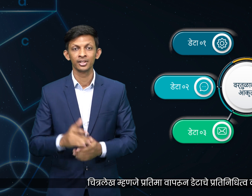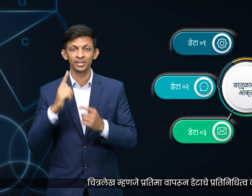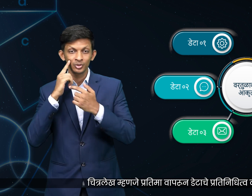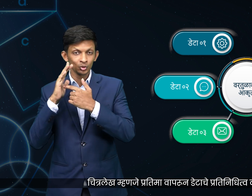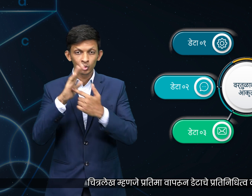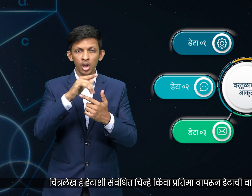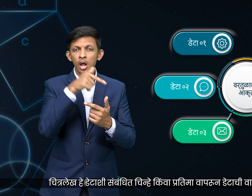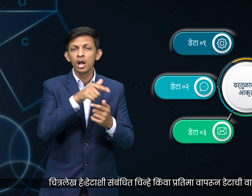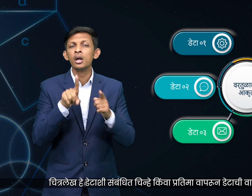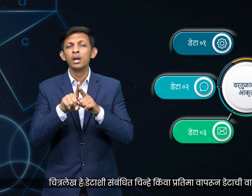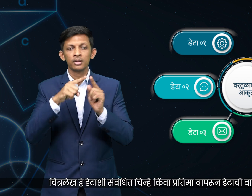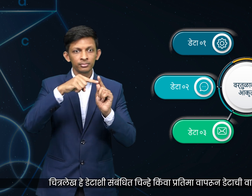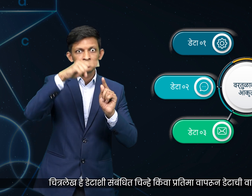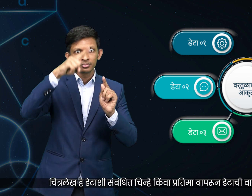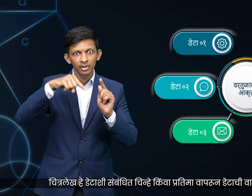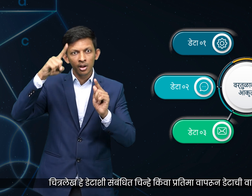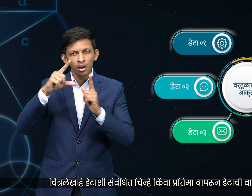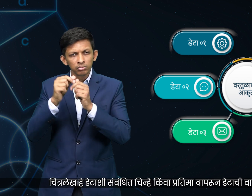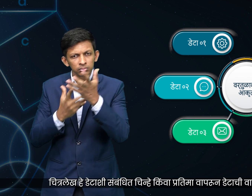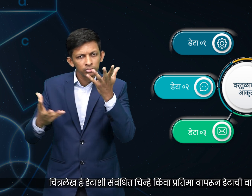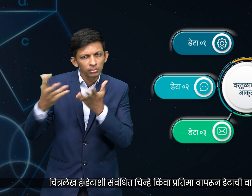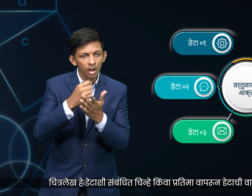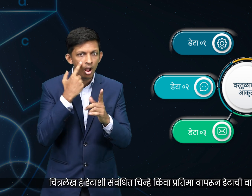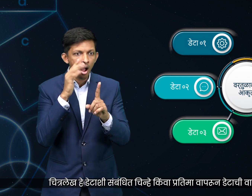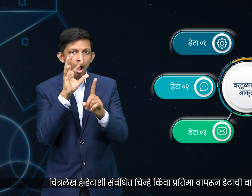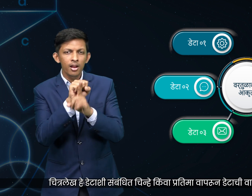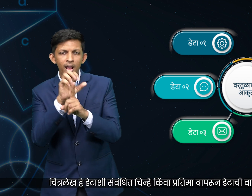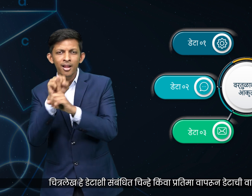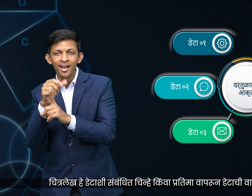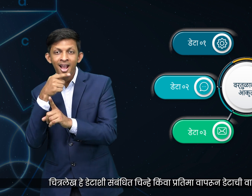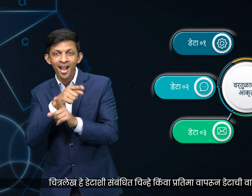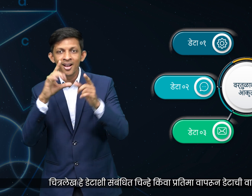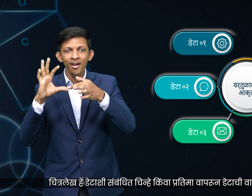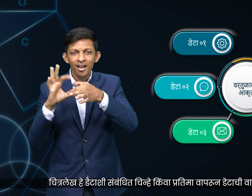करणे. चित्रलेख हे डेटाशी संबंधित चिन्हे किंवा प्रतिमा वापरून